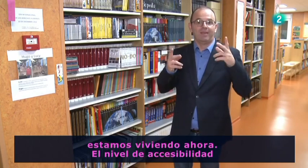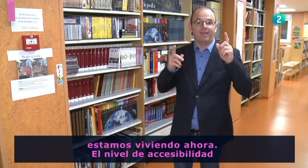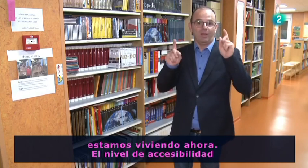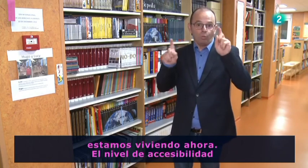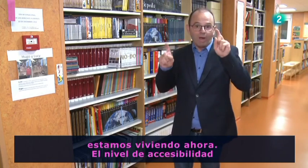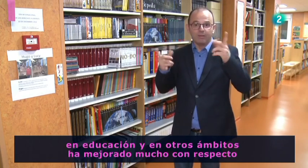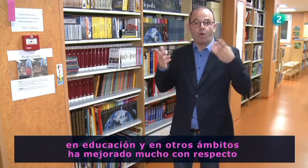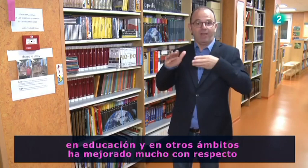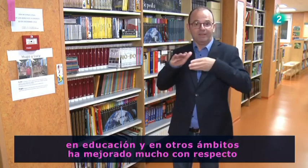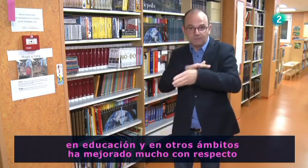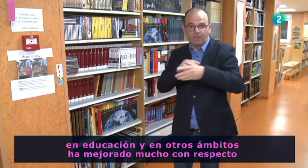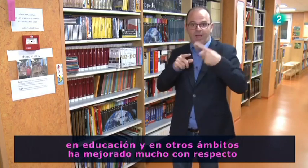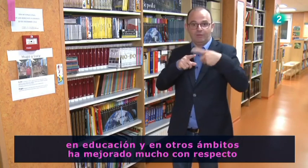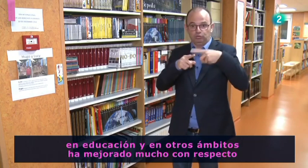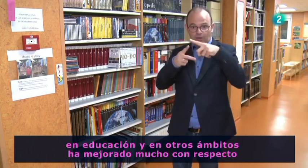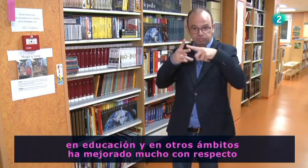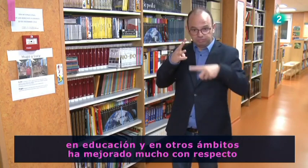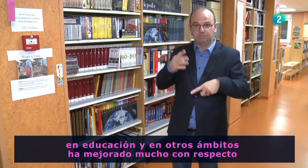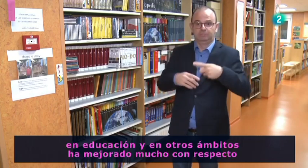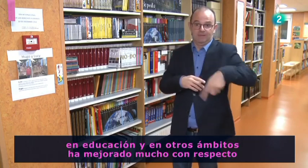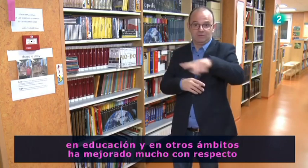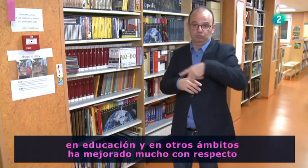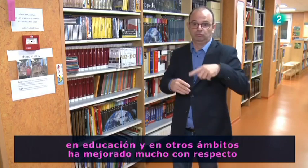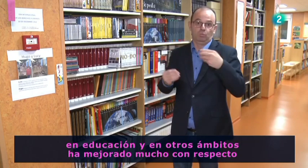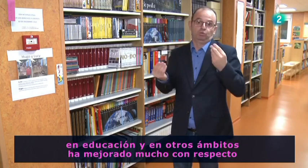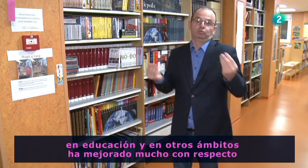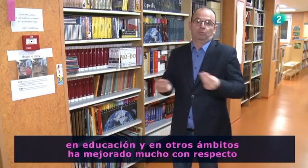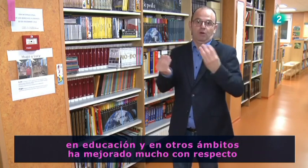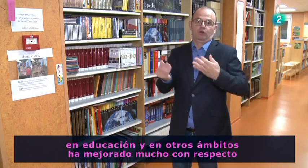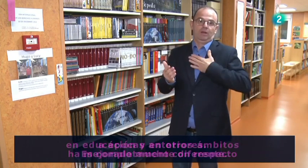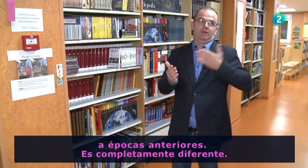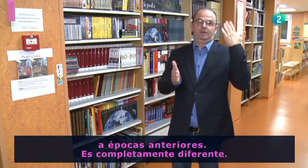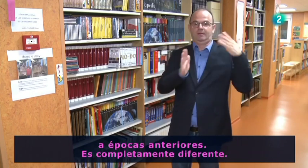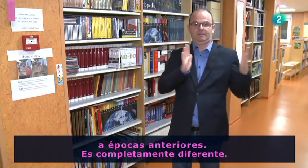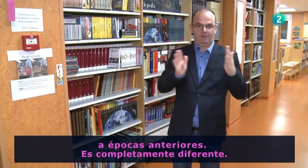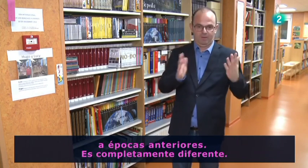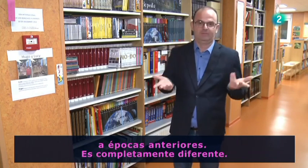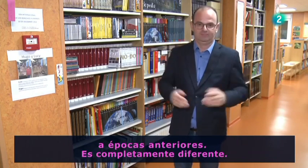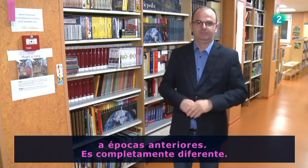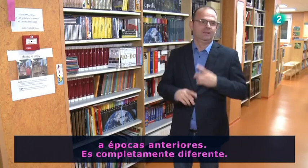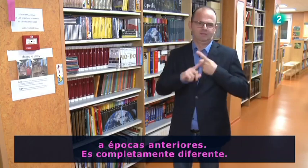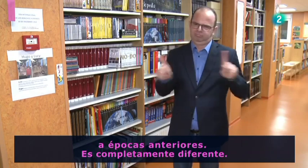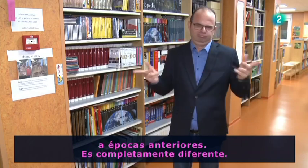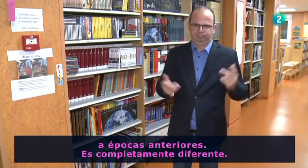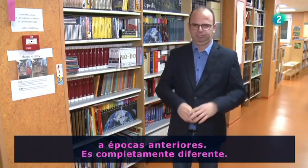de accesibilidad en educación y en otros ámbitos ha mejorado mucho con respecto a épocas anteriores. Es completamente diferente.